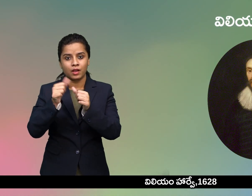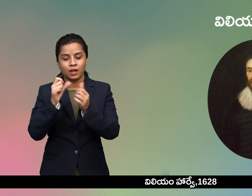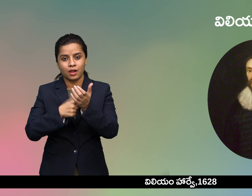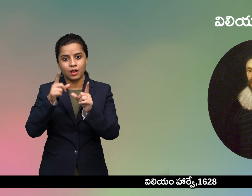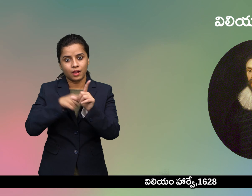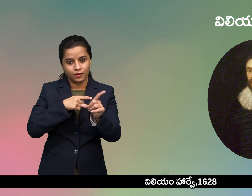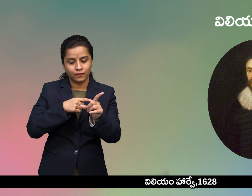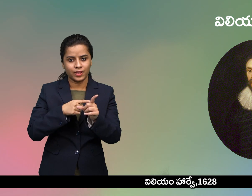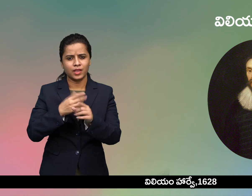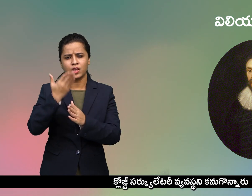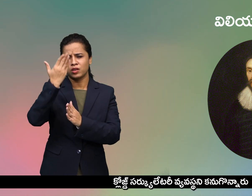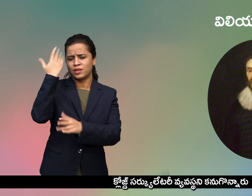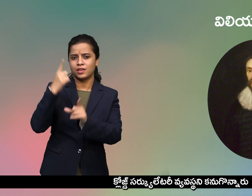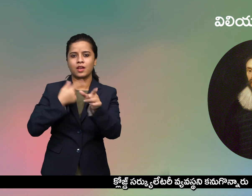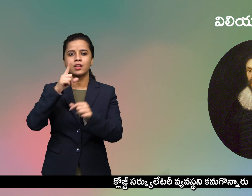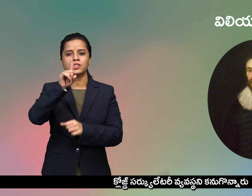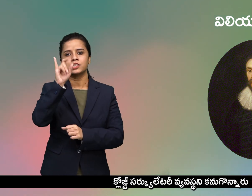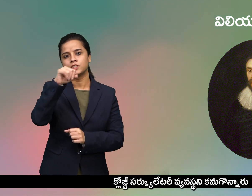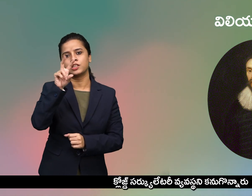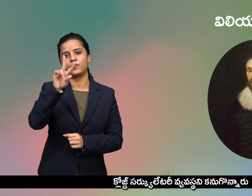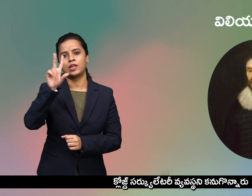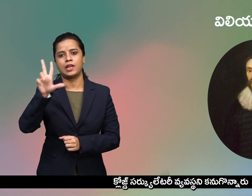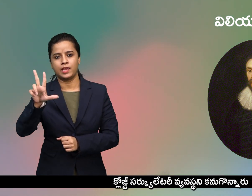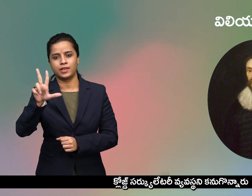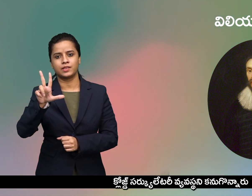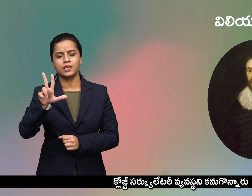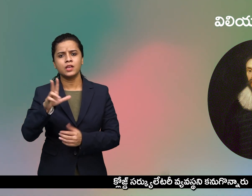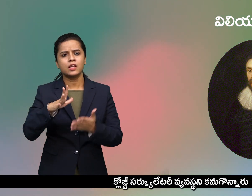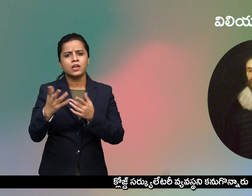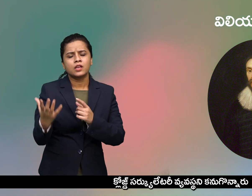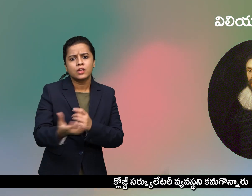1628 క్లోజ్డ్ సర్క్యులేటరీ వ్యవస్థని కనుగొన్నారు.